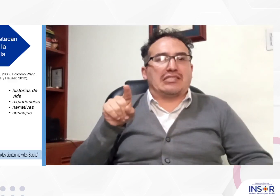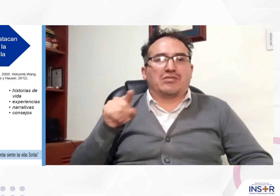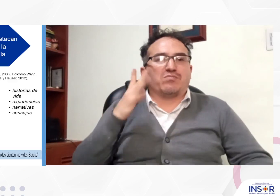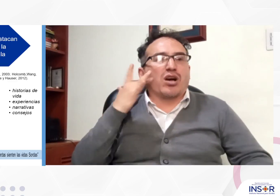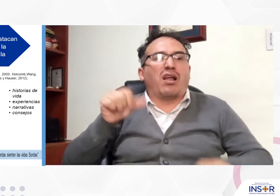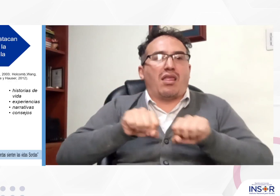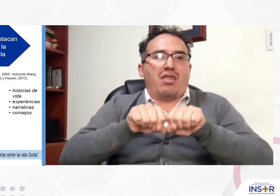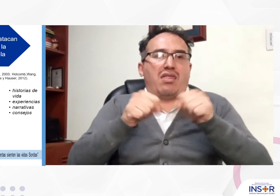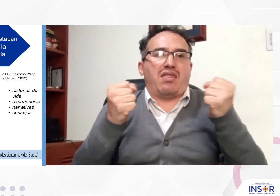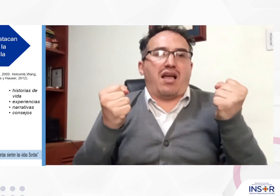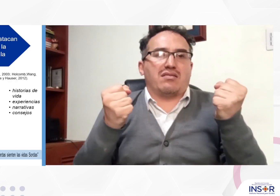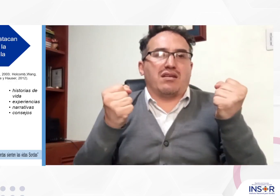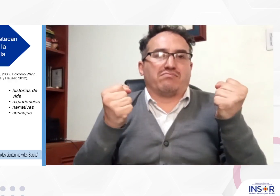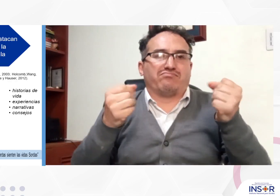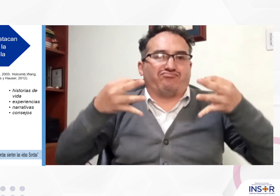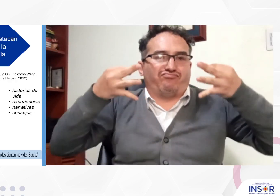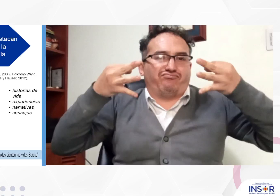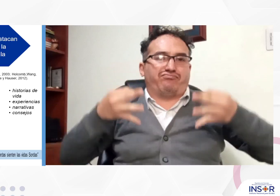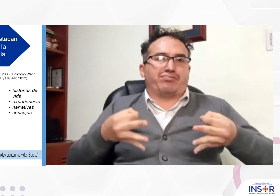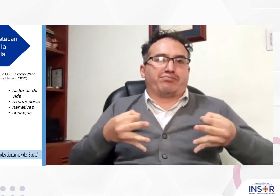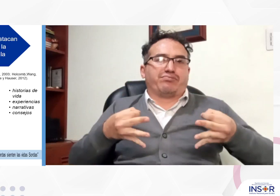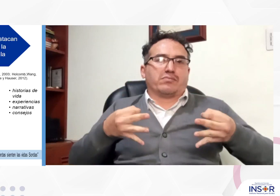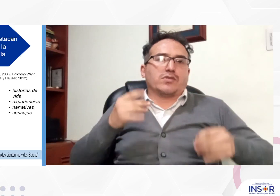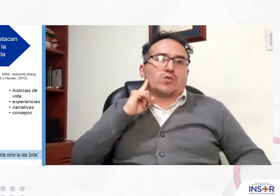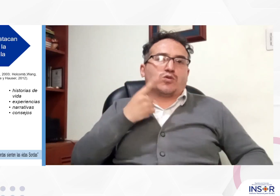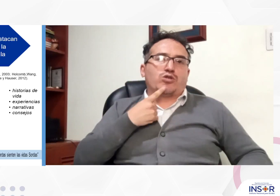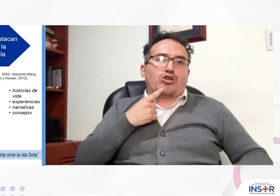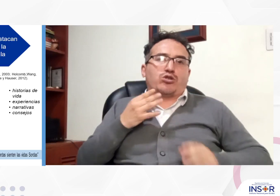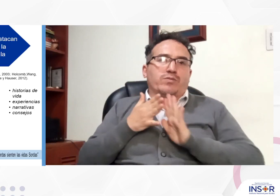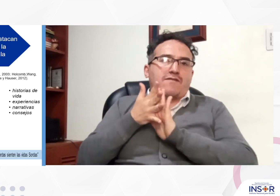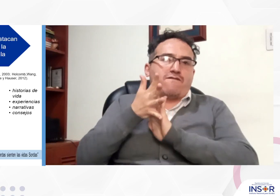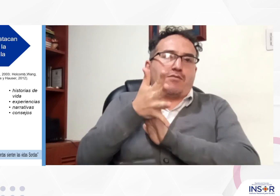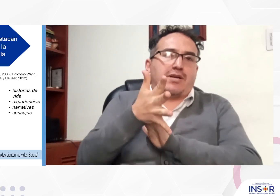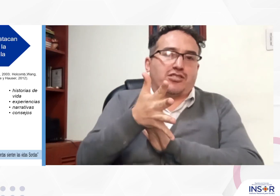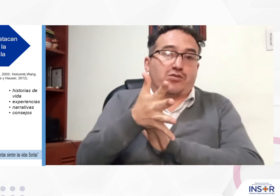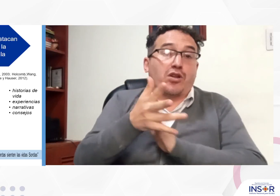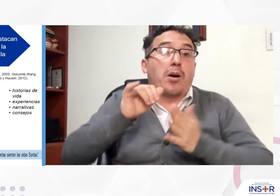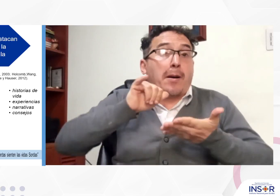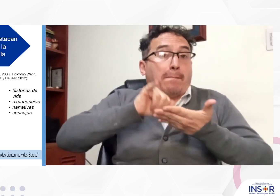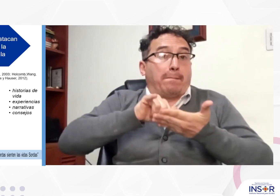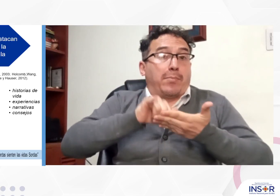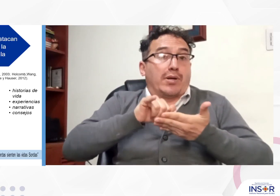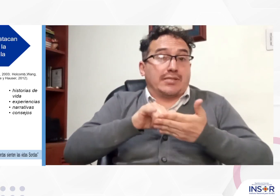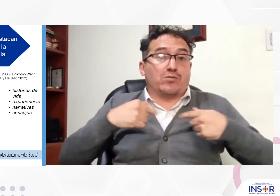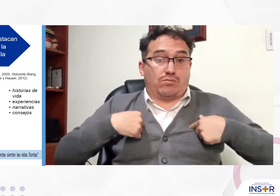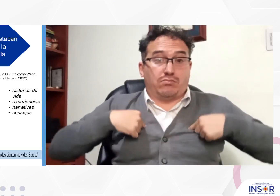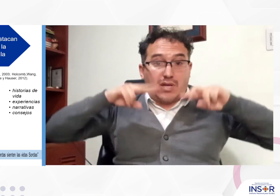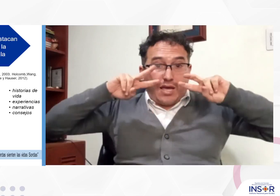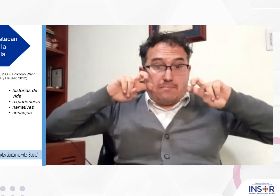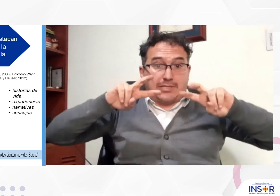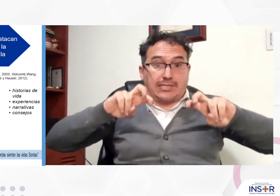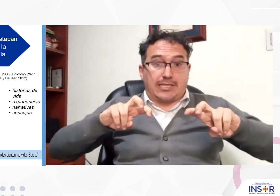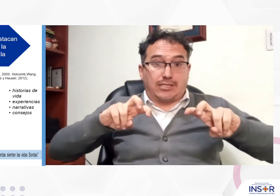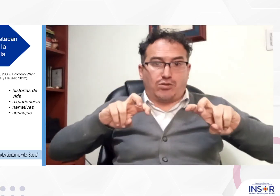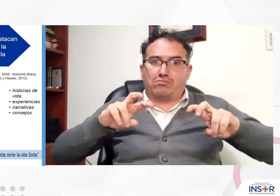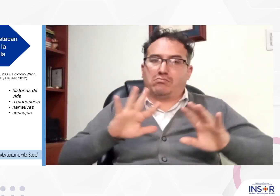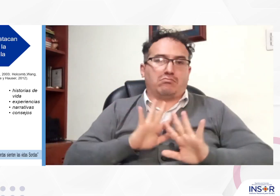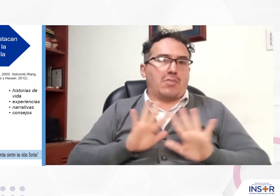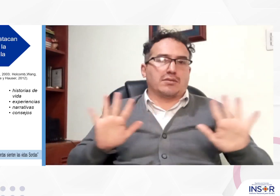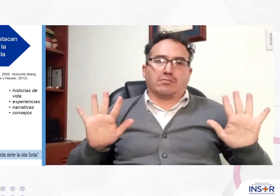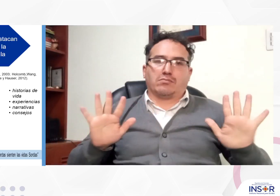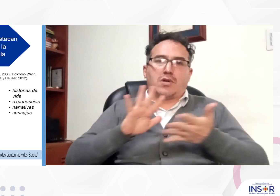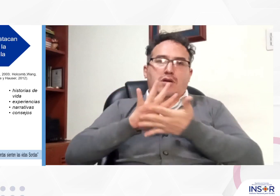Sin embargo, yo no estoy de acuerdo con ese método porque siento que daña la lengua original, que en este caso es la lengua de señas que nos muestra